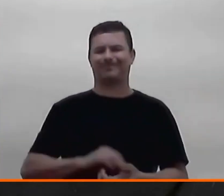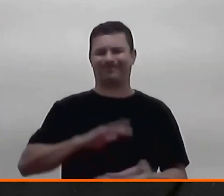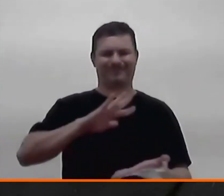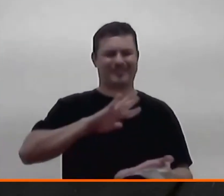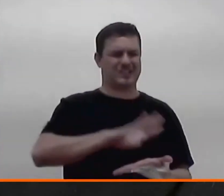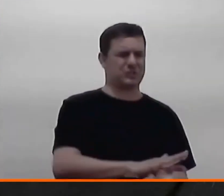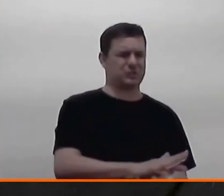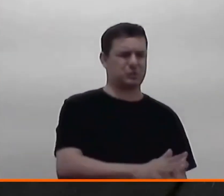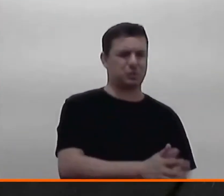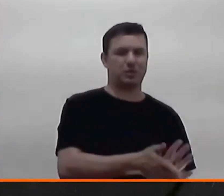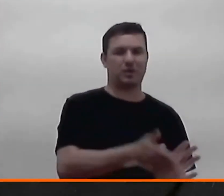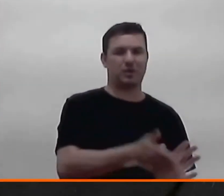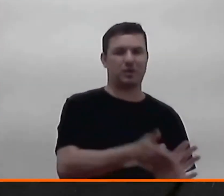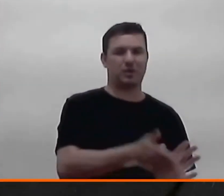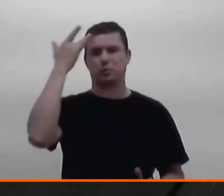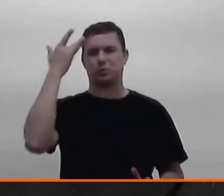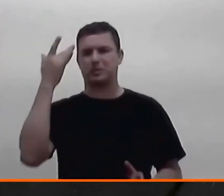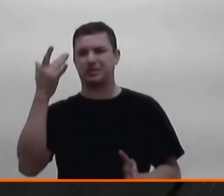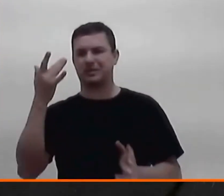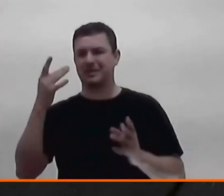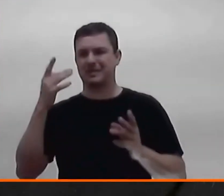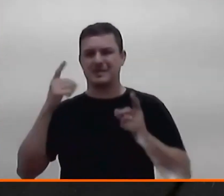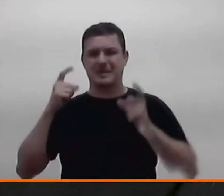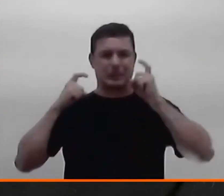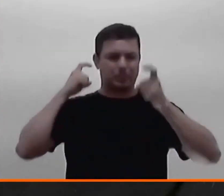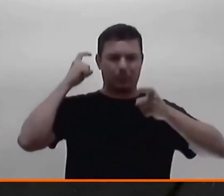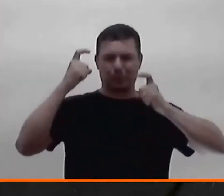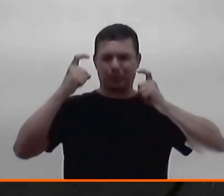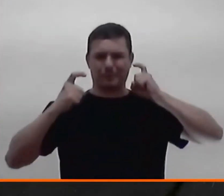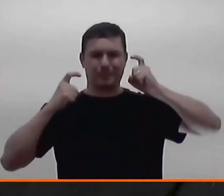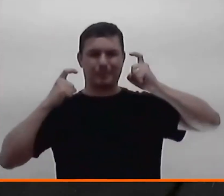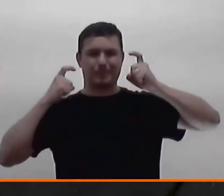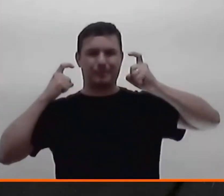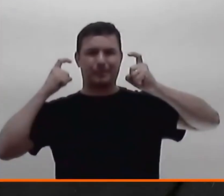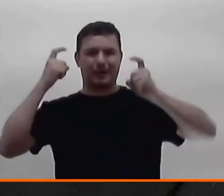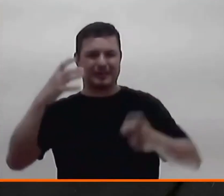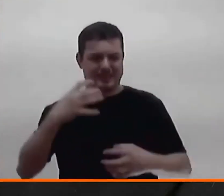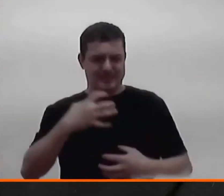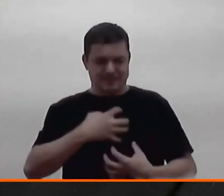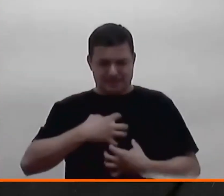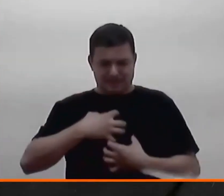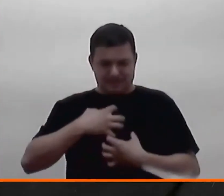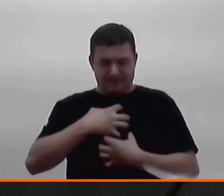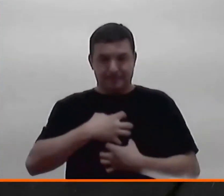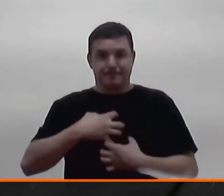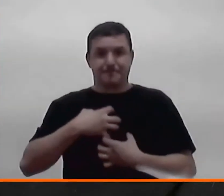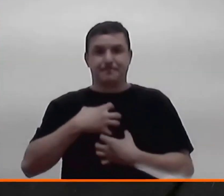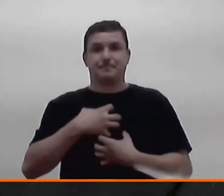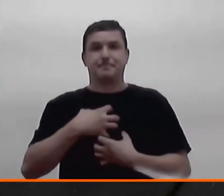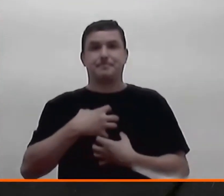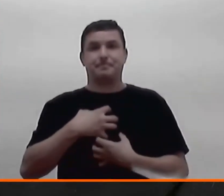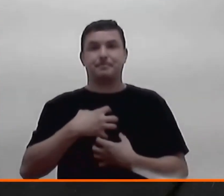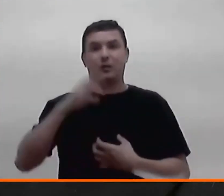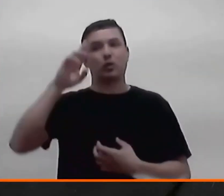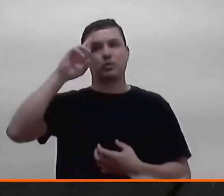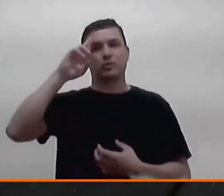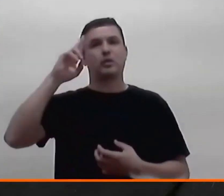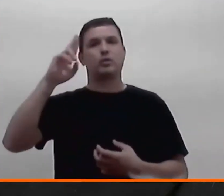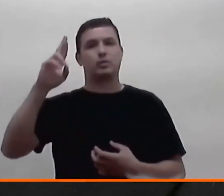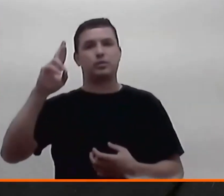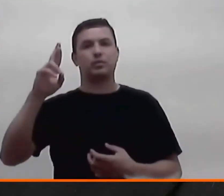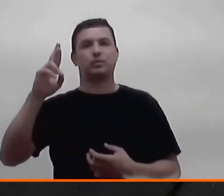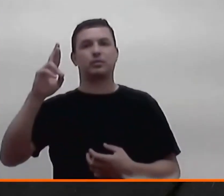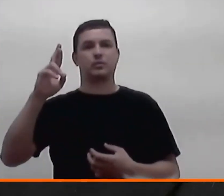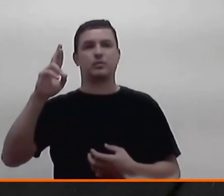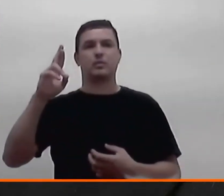sabem o que fazer. Isso é demonstração de que o Senhor zomba deles. O